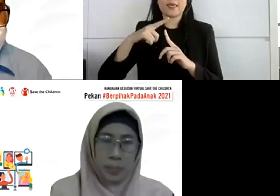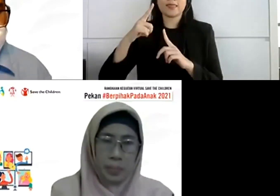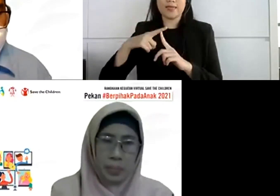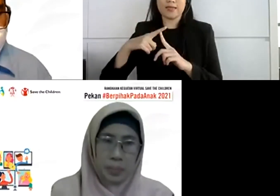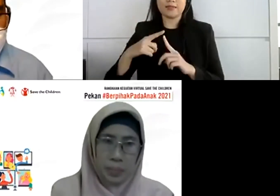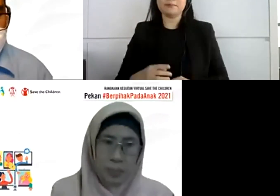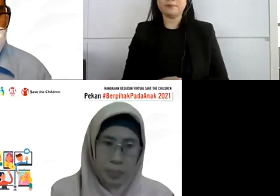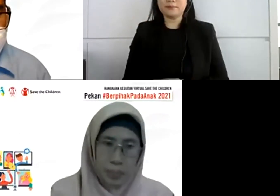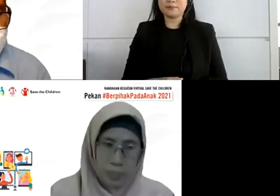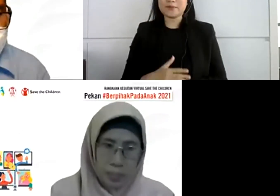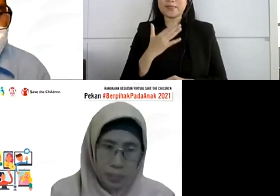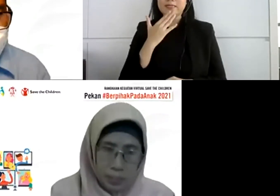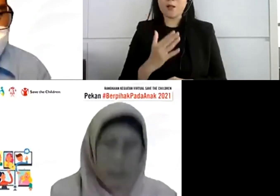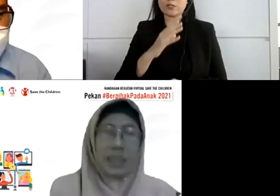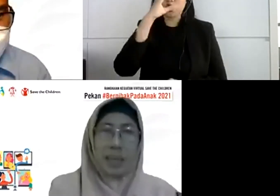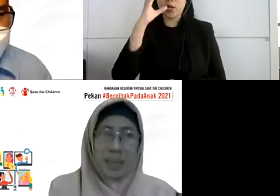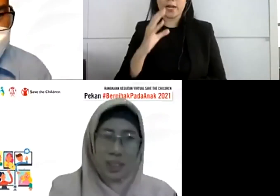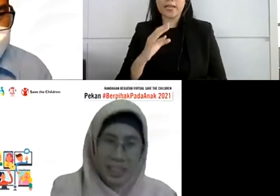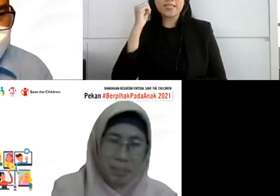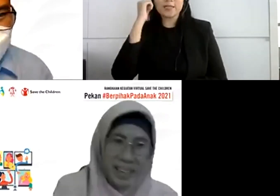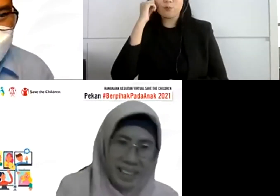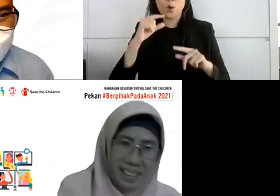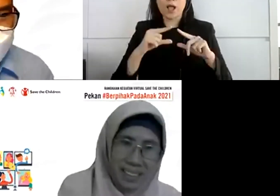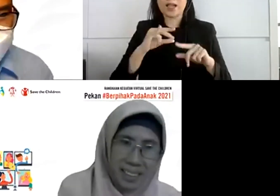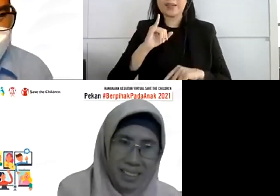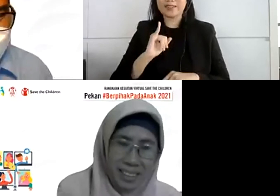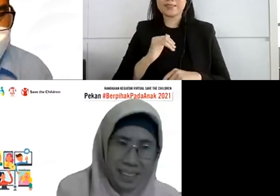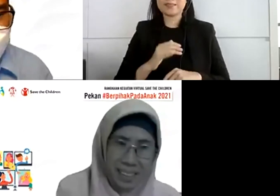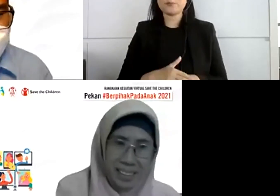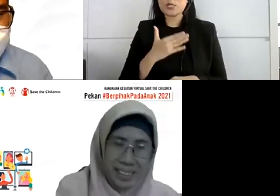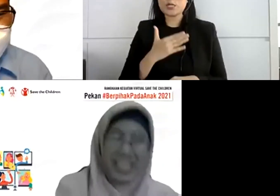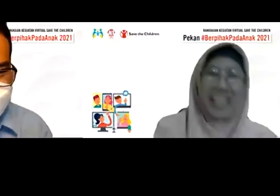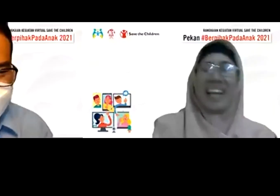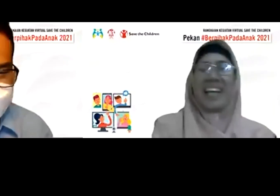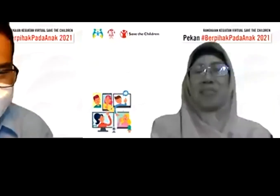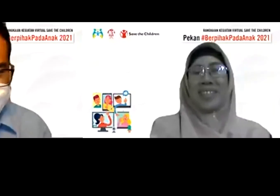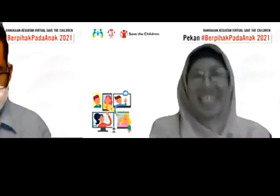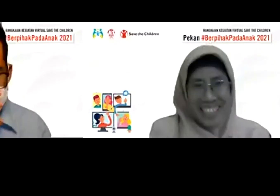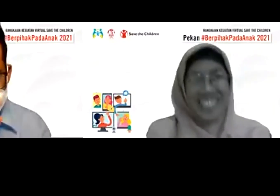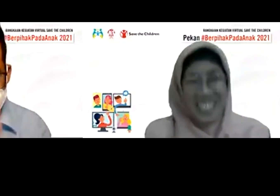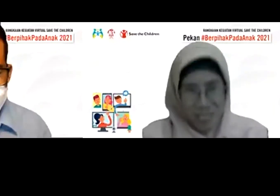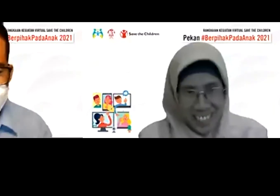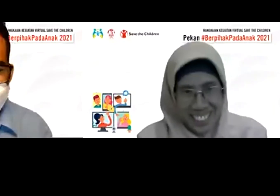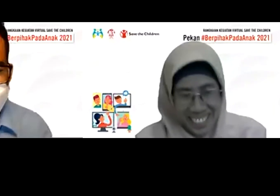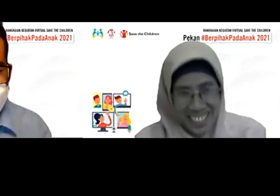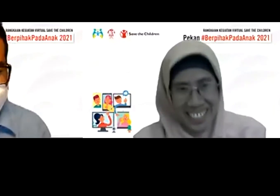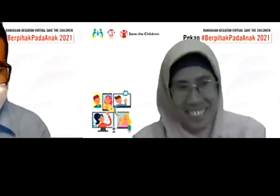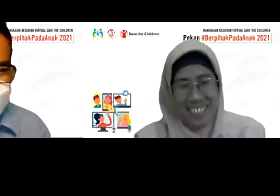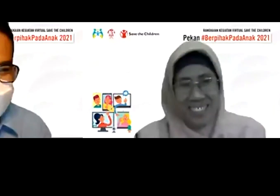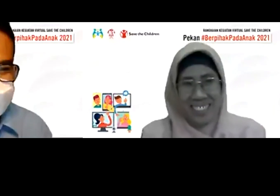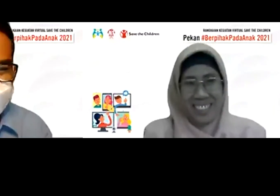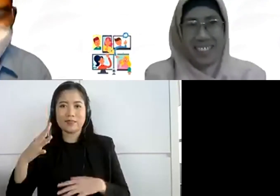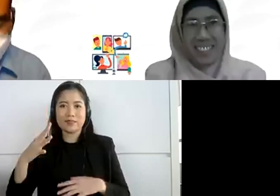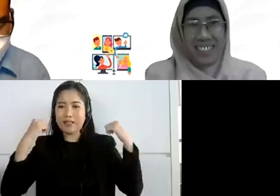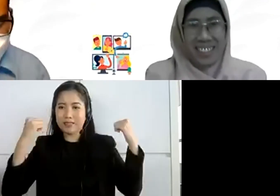Selamat sore, Bu Ari. Selamat sore, Pak. Sehat, Bu? Ya, alhamdulillah sehat, Pak. Alhamdulillah,